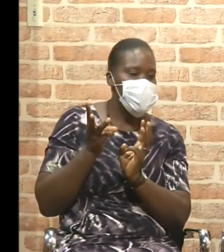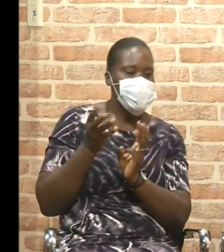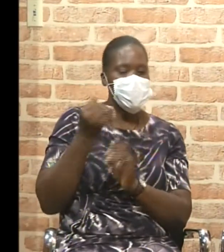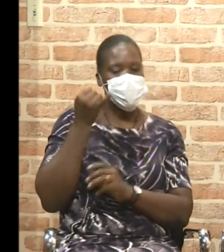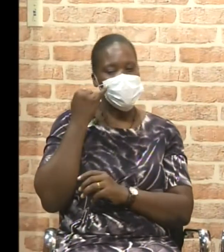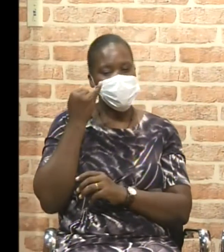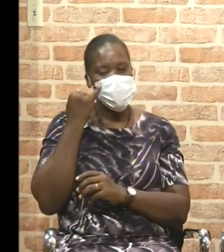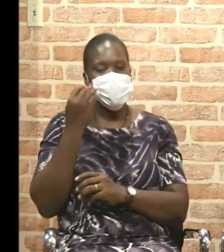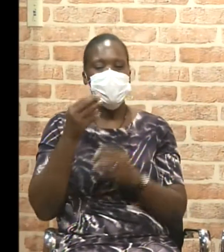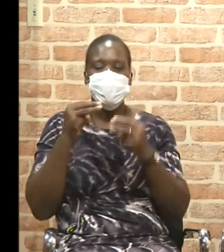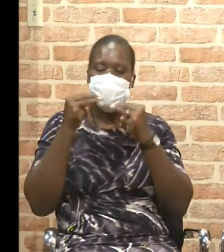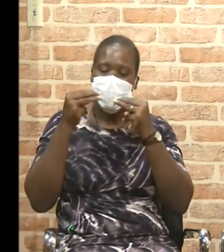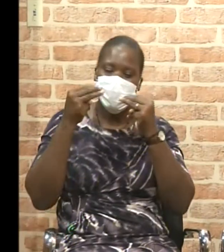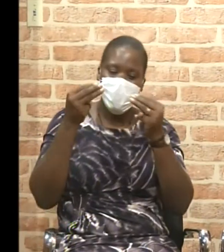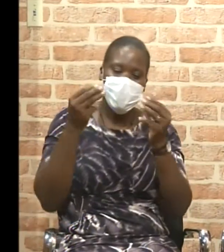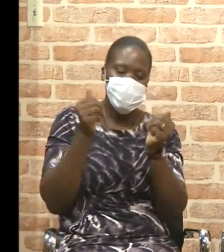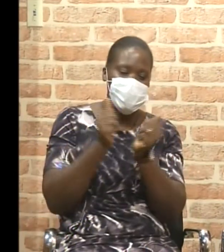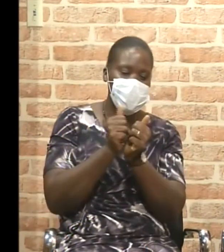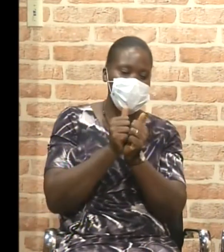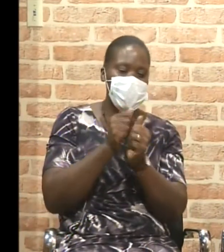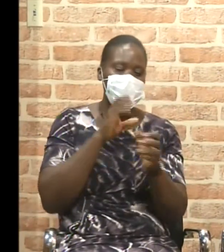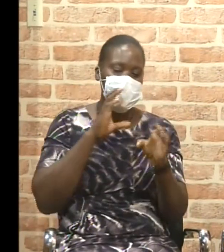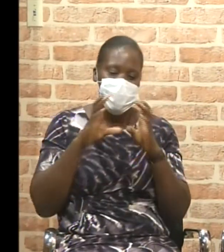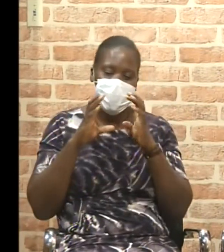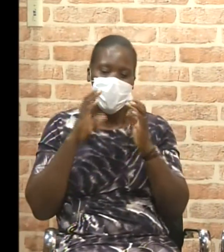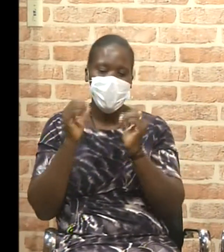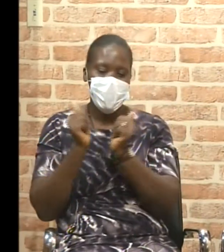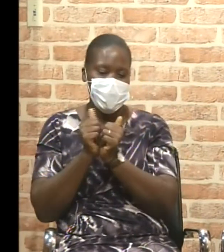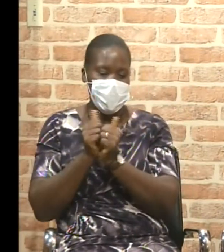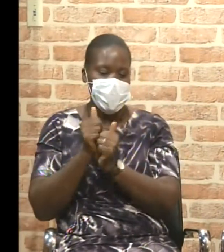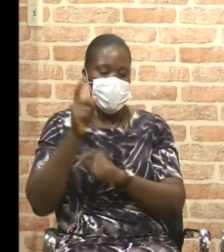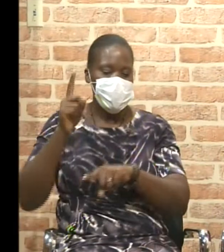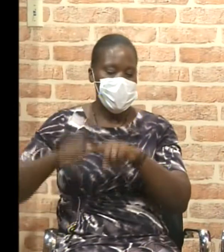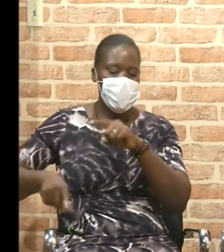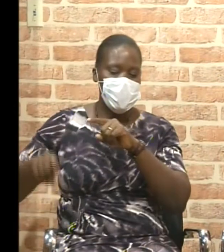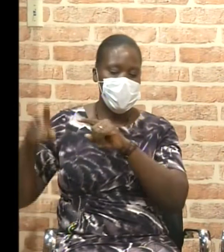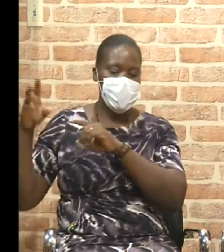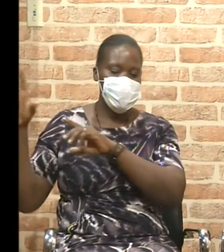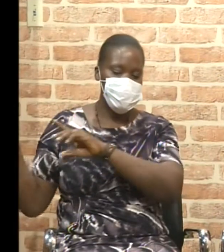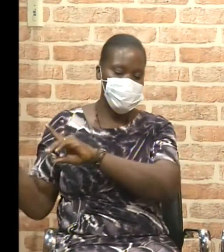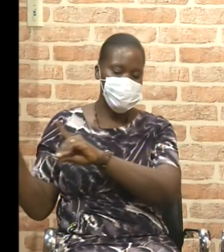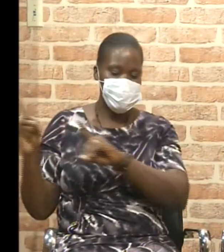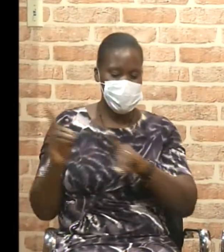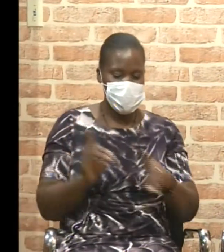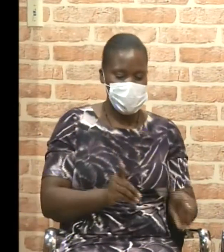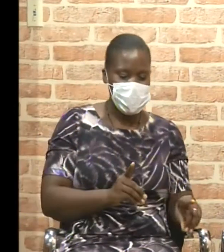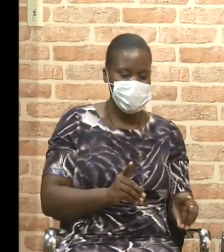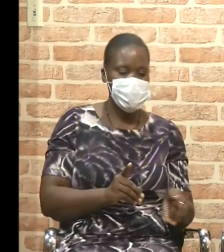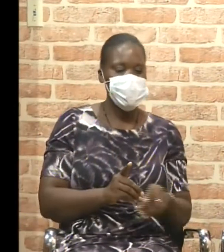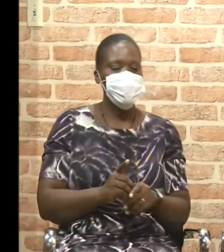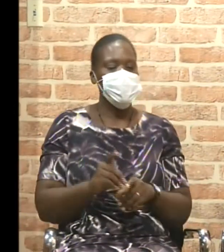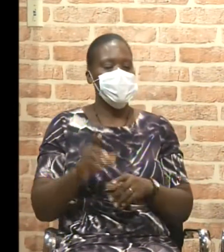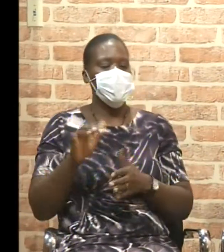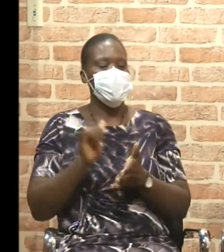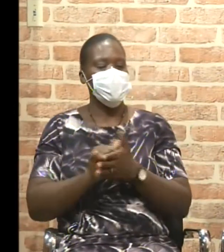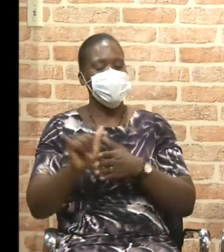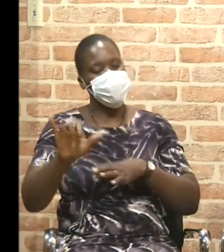message que nous avons communiqué avec lui bien rapide sur WhatsApp pour ne pas déplacer, pour ne pas déplacer. Et c'est ça que fait